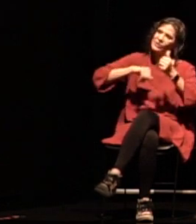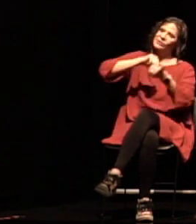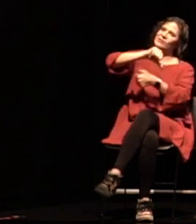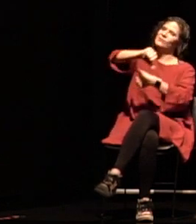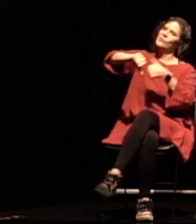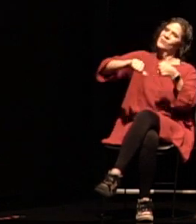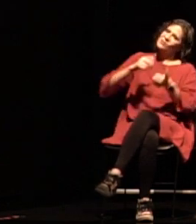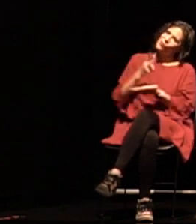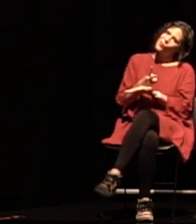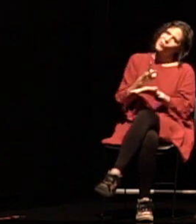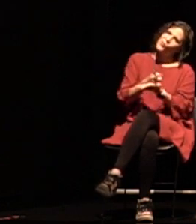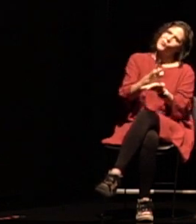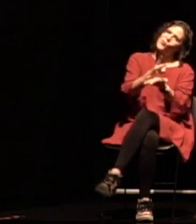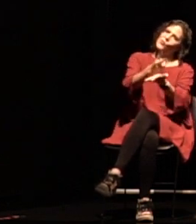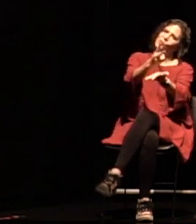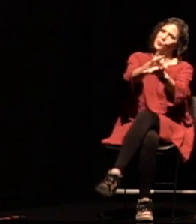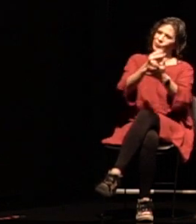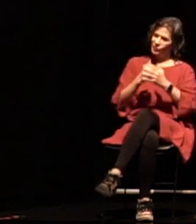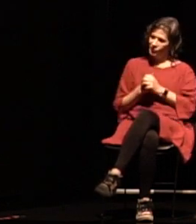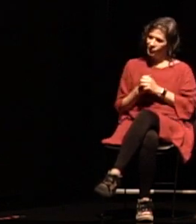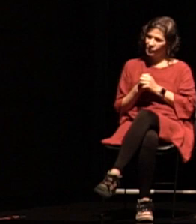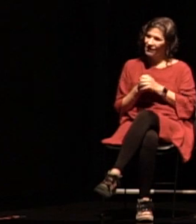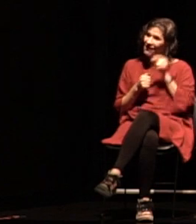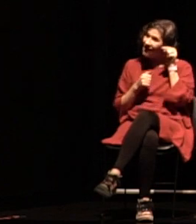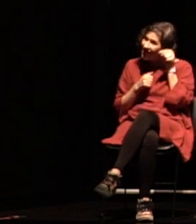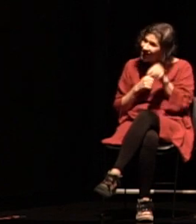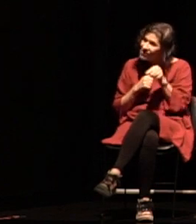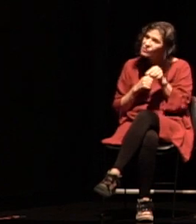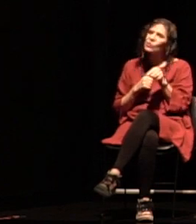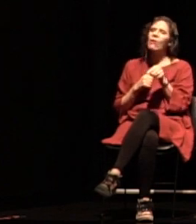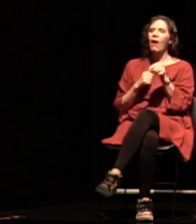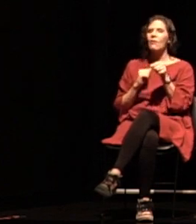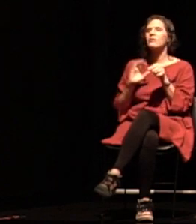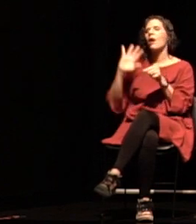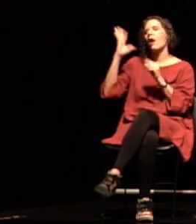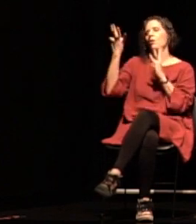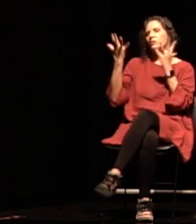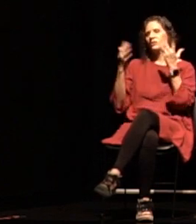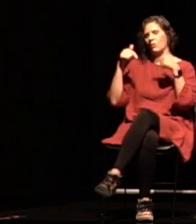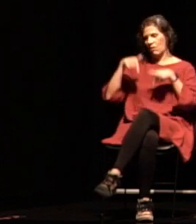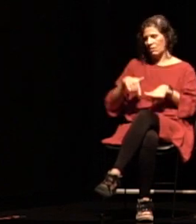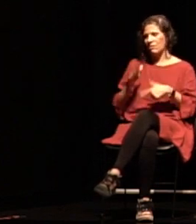transformação constante. E eu acho que isto é o que ocorreu nesta